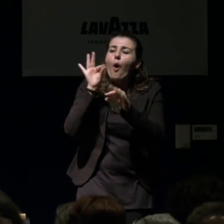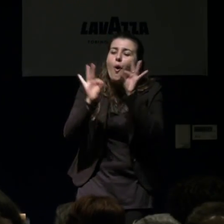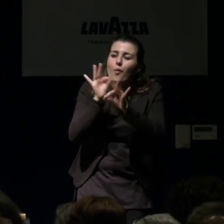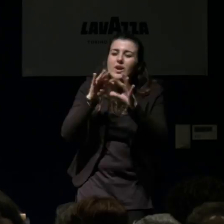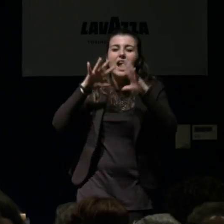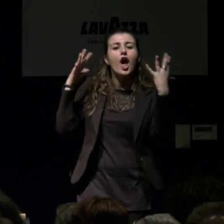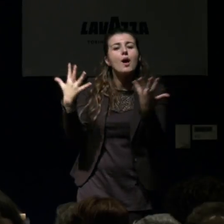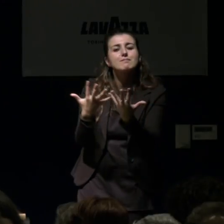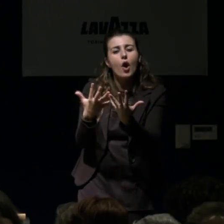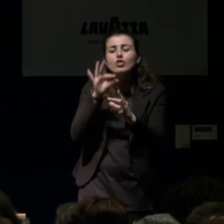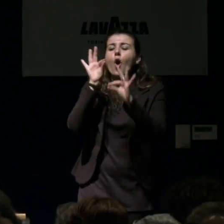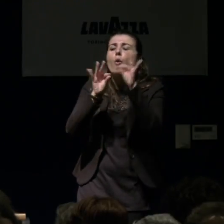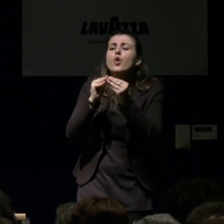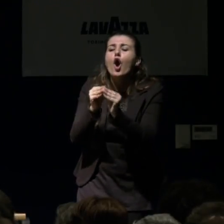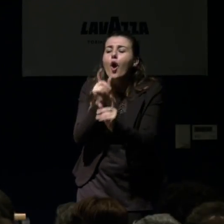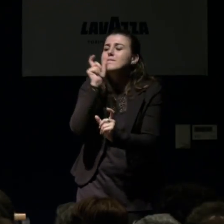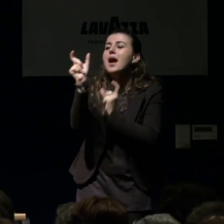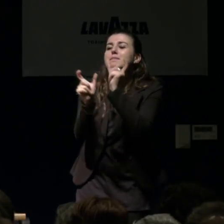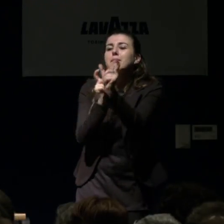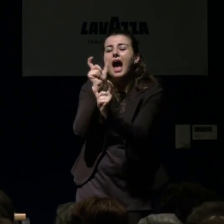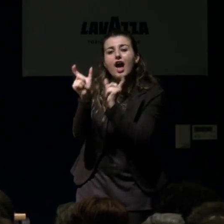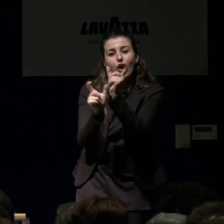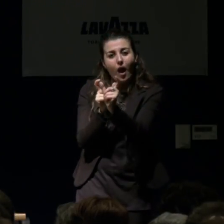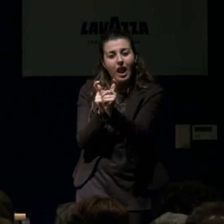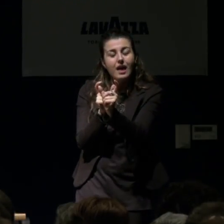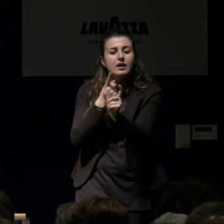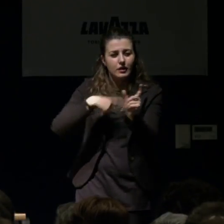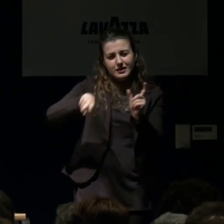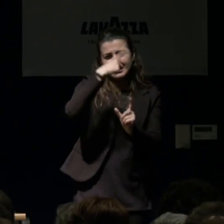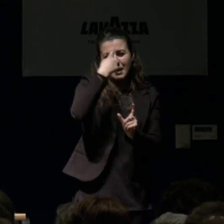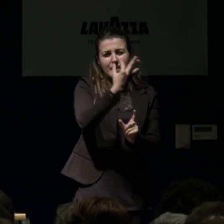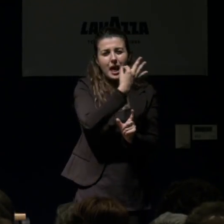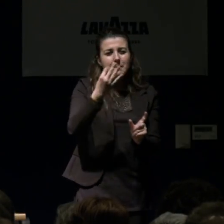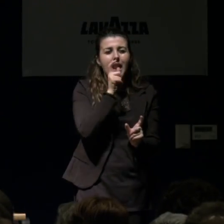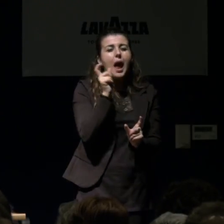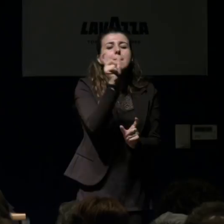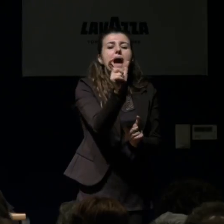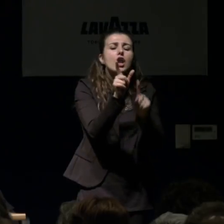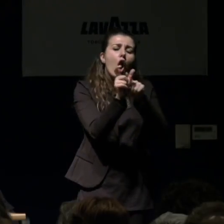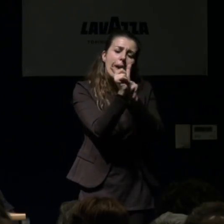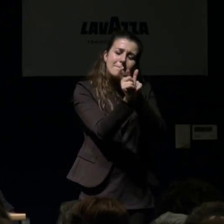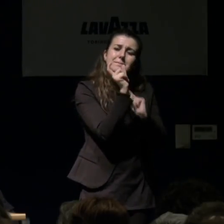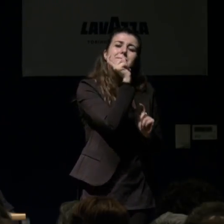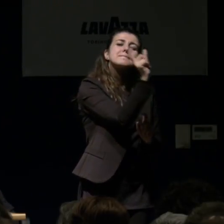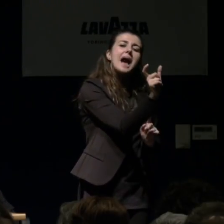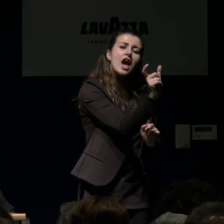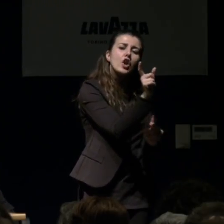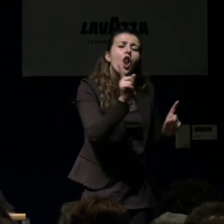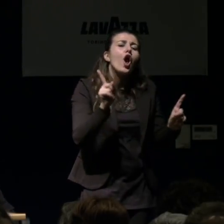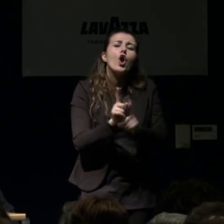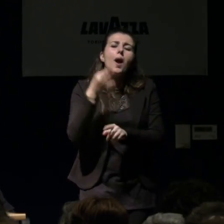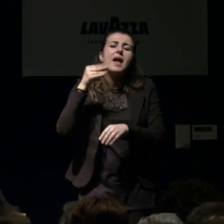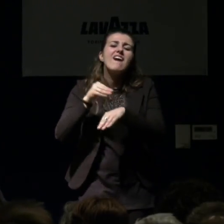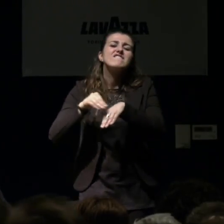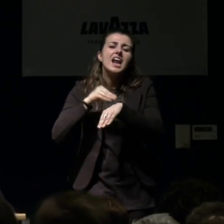medicare attraverso le parole le parole lo sappiamo tutti non sono sono farmaci con me come sapevano i greci possono